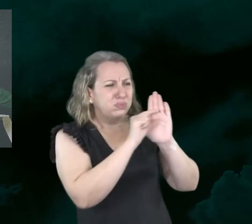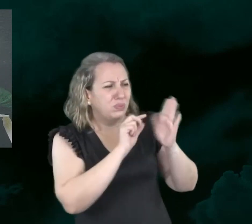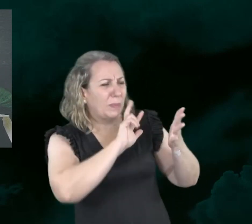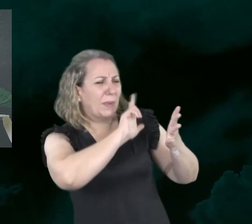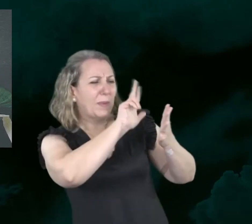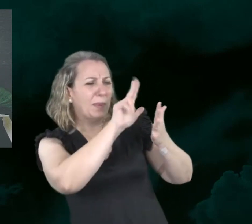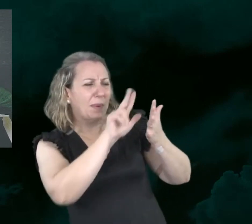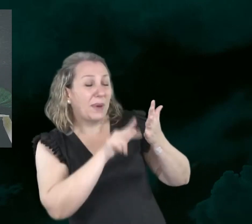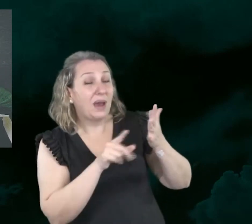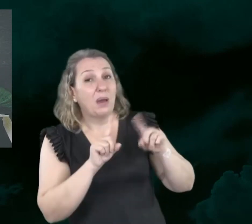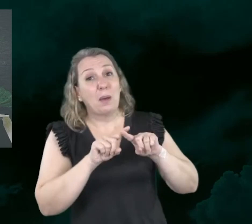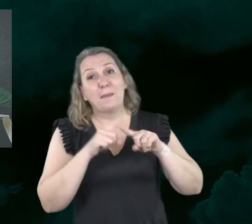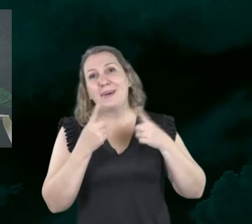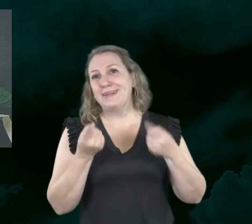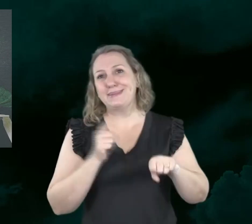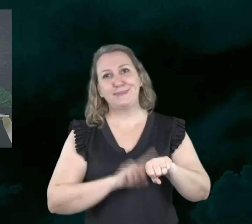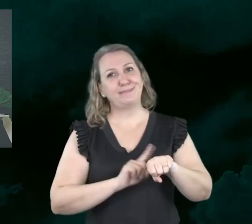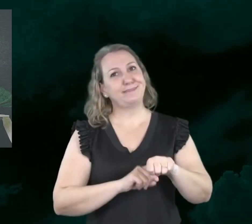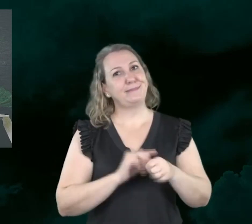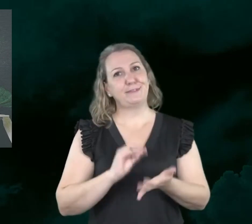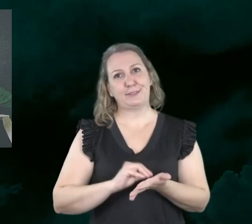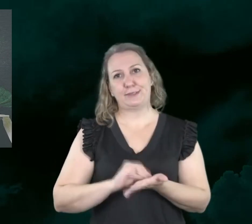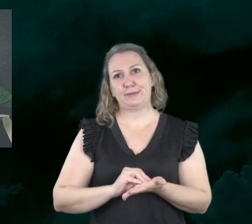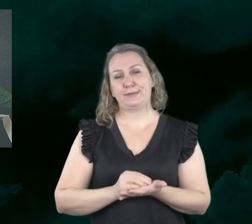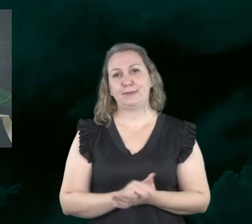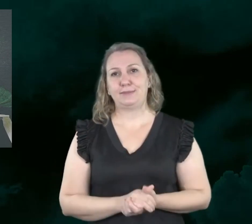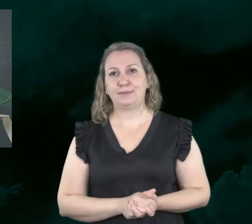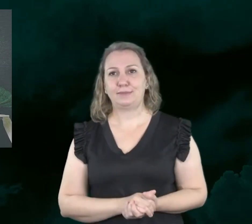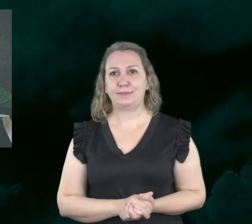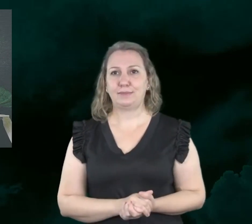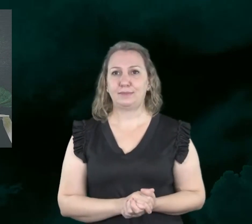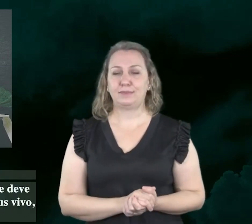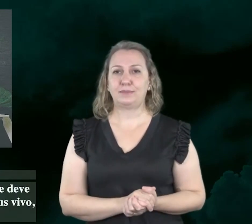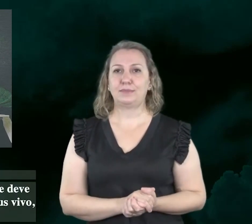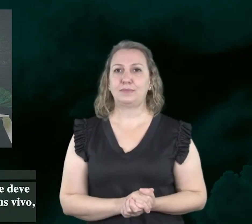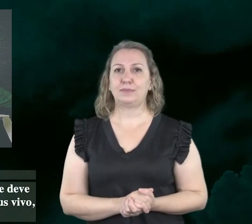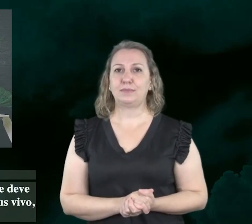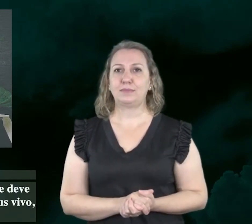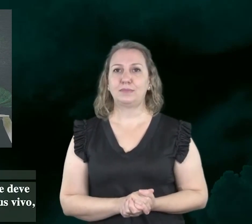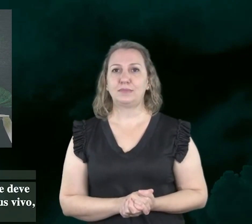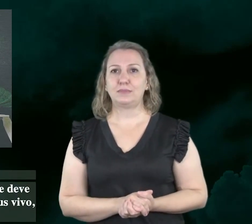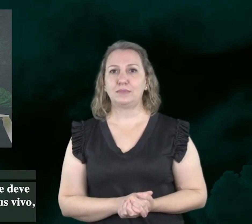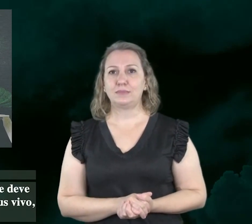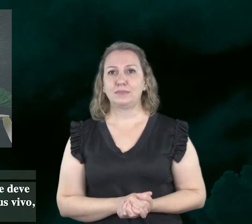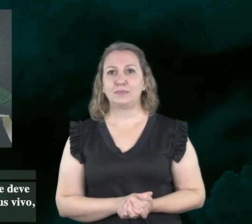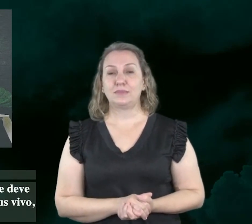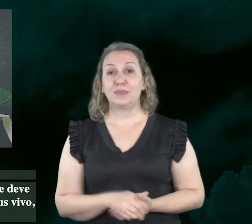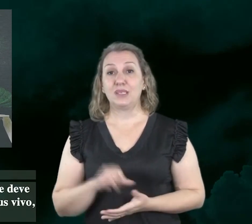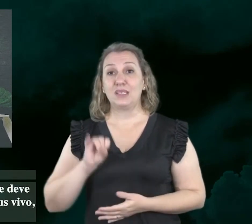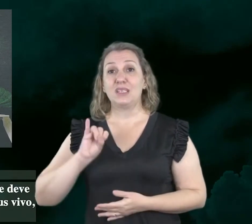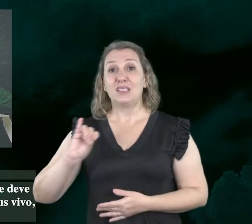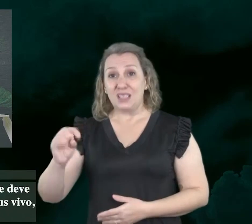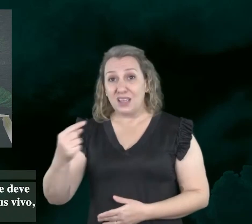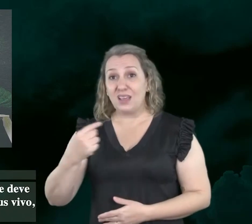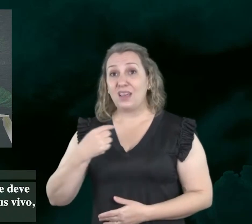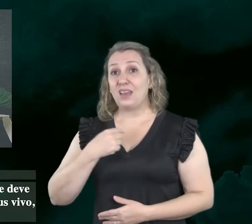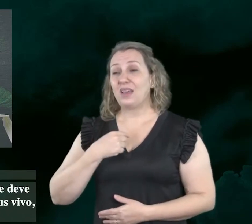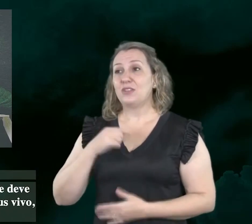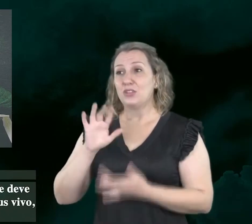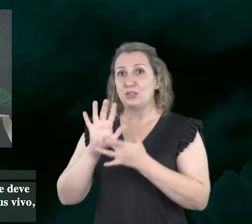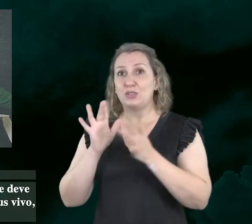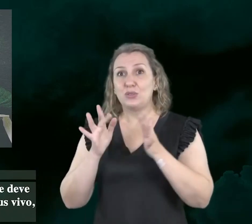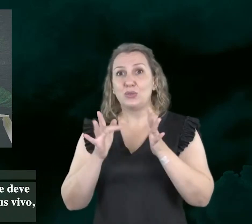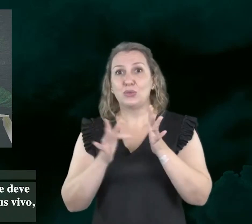isso aqui para vocês. 1 Timóteo 3, versículo 15. Para que, se eu tardar, fique ciente de como